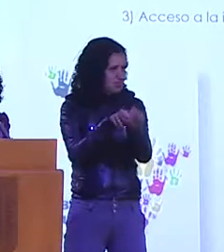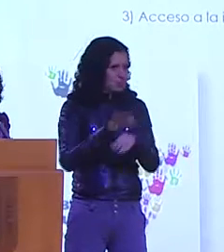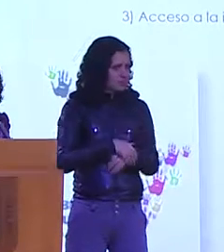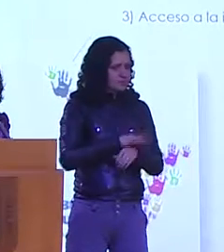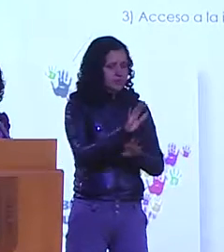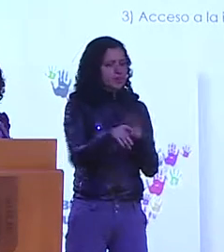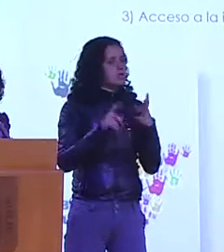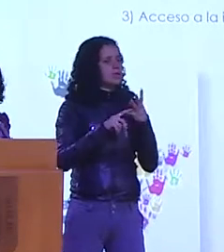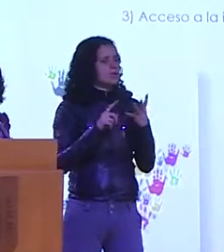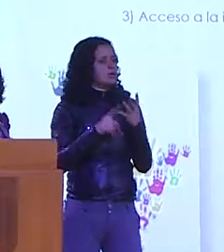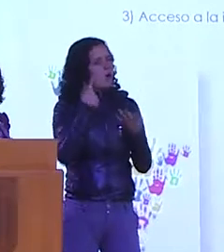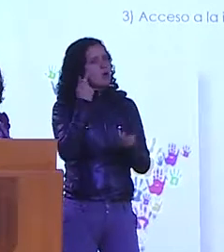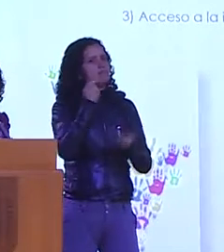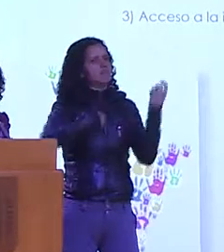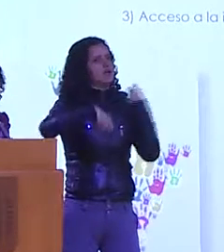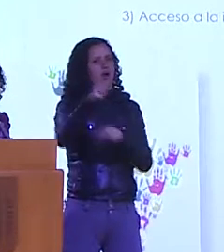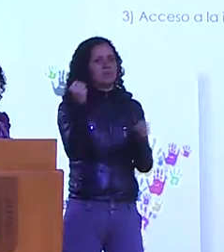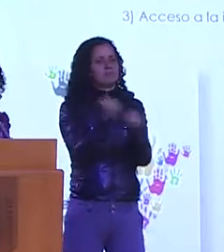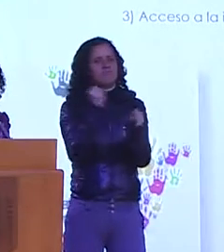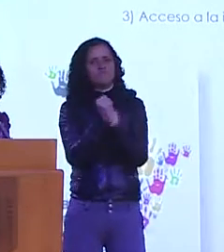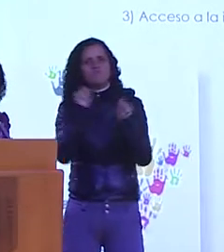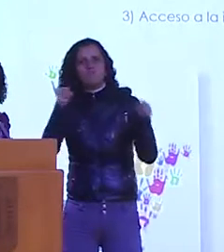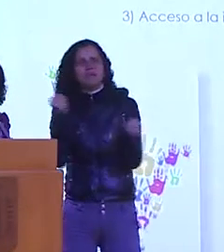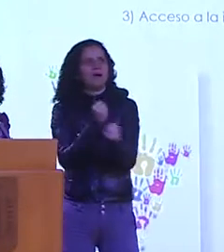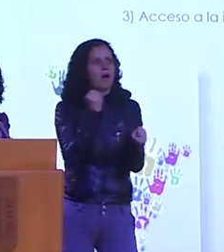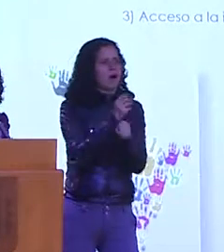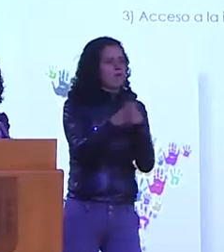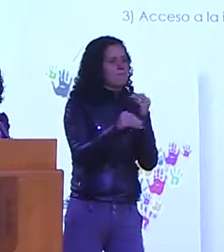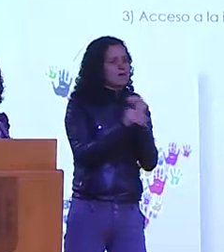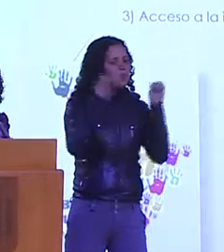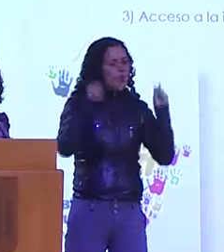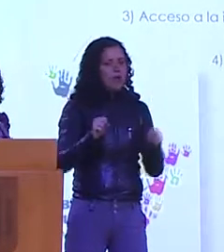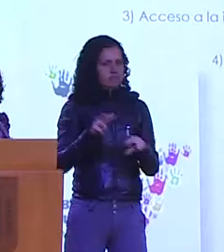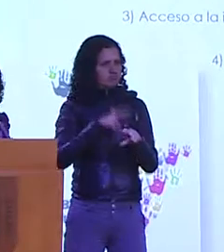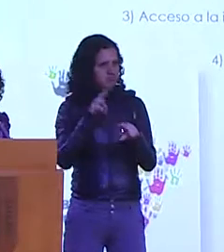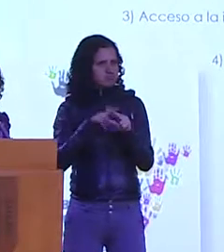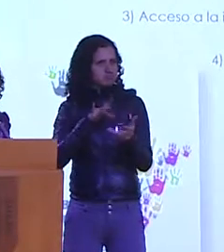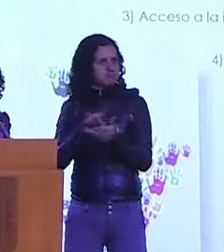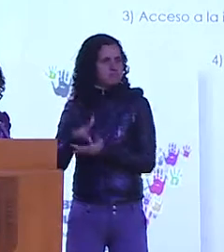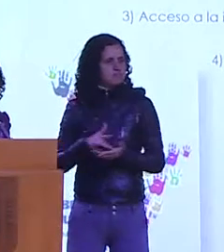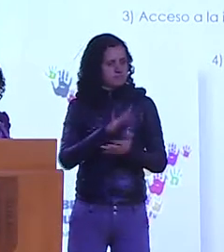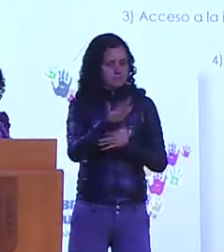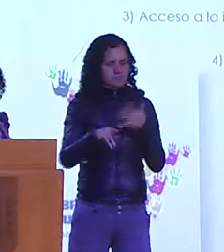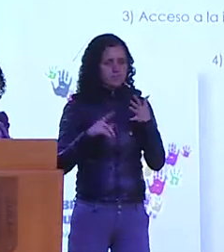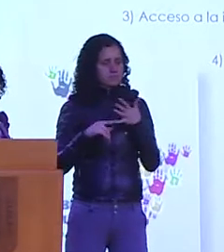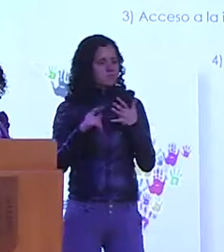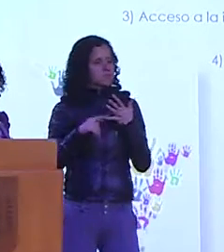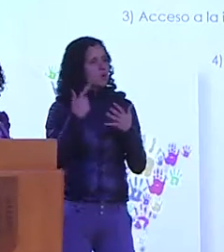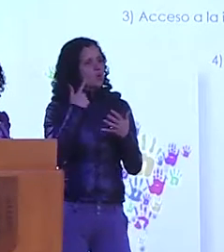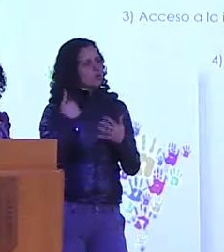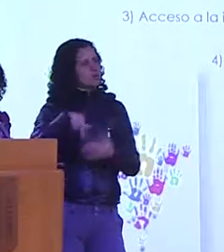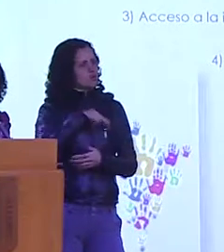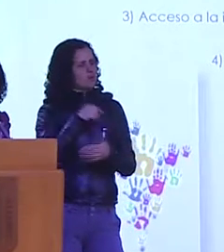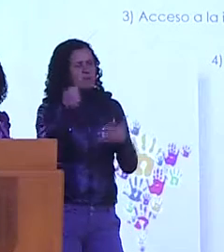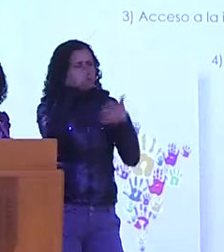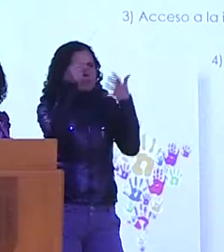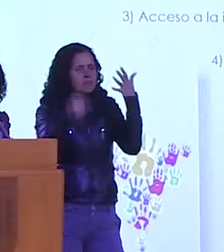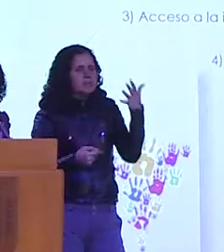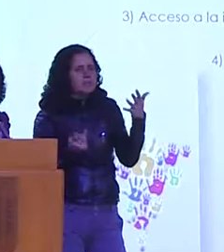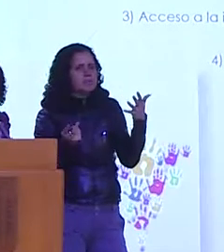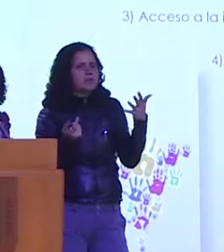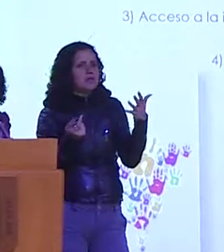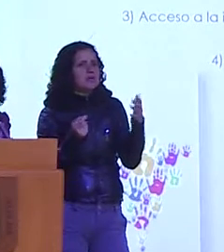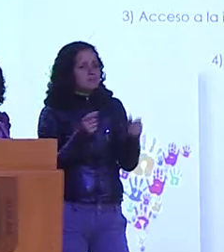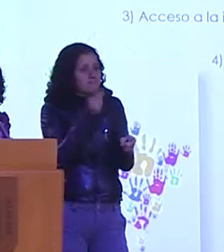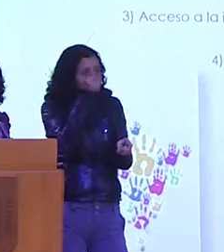Cuarto, mercados laborales y naturaleza de esa participación. Quinto, ¿qué indicadores tenemos de una